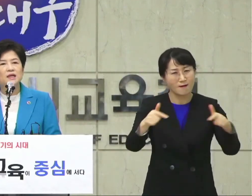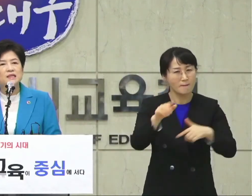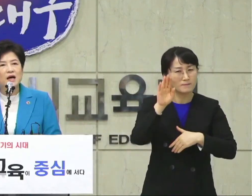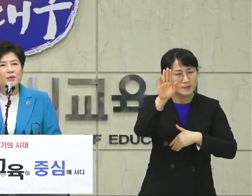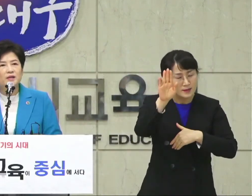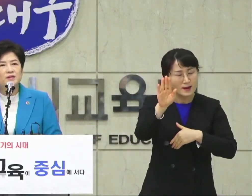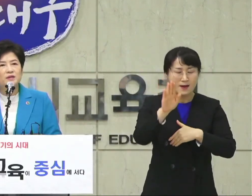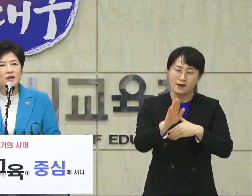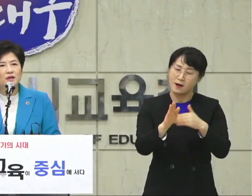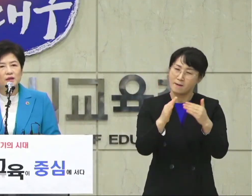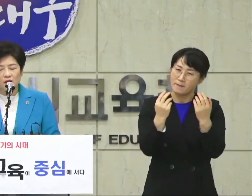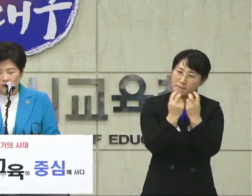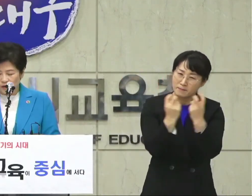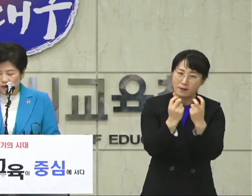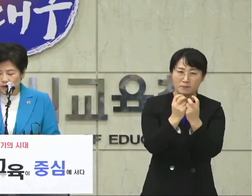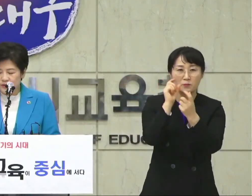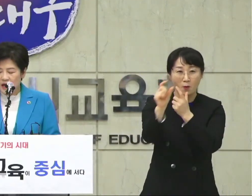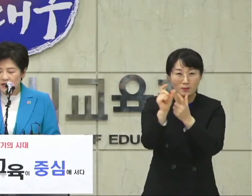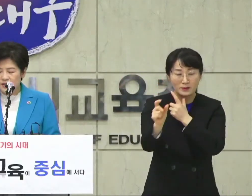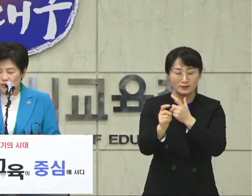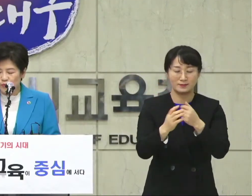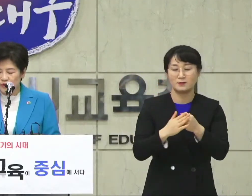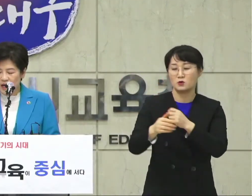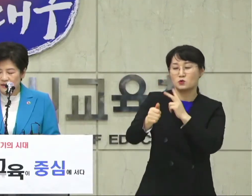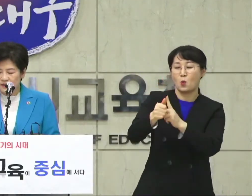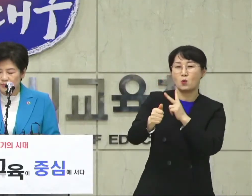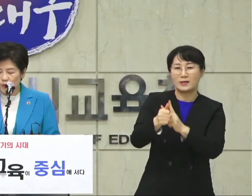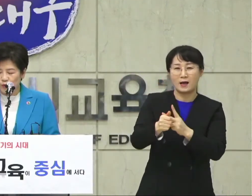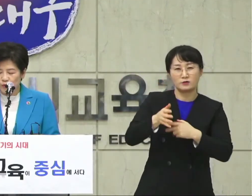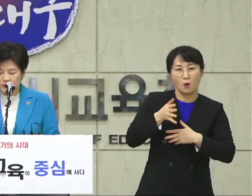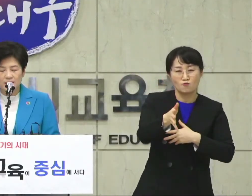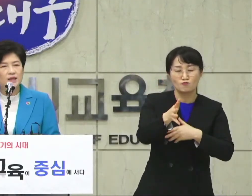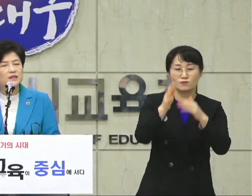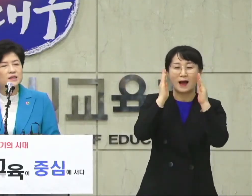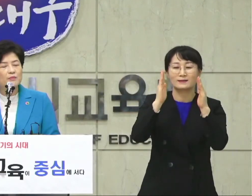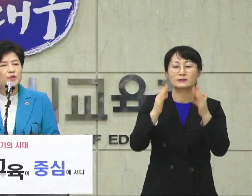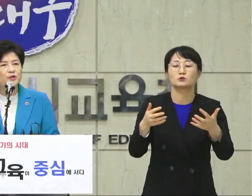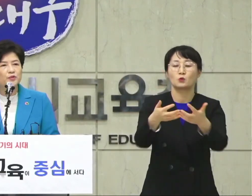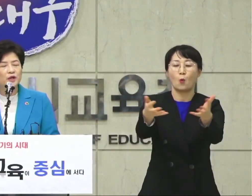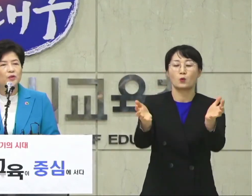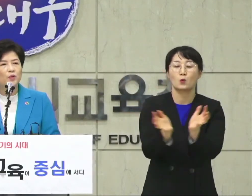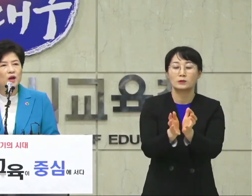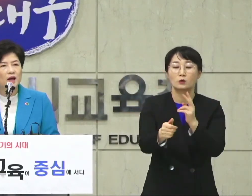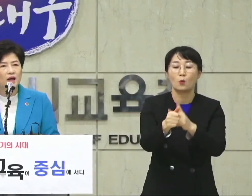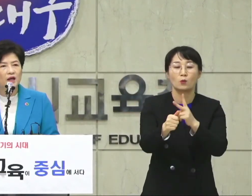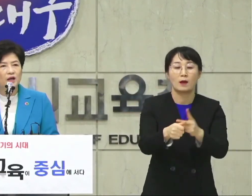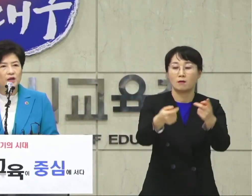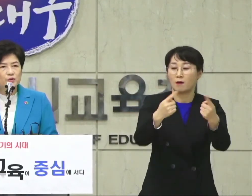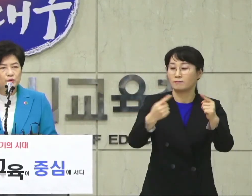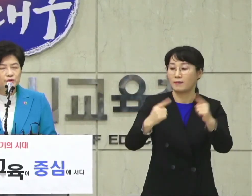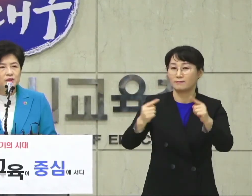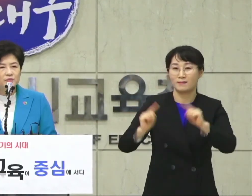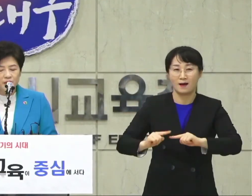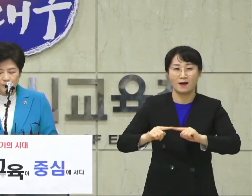고민하는 자발적인 교사 전문 학습 공동체 참여율이 올해